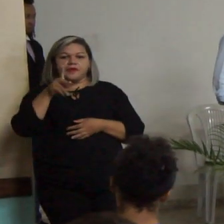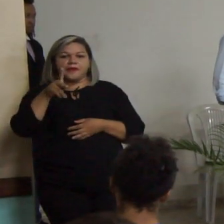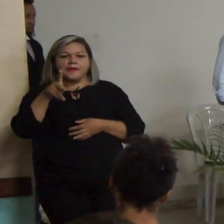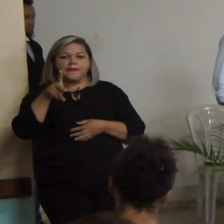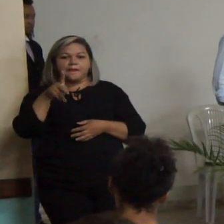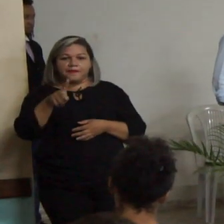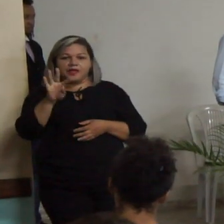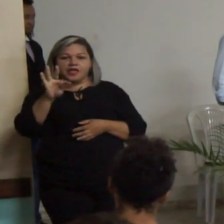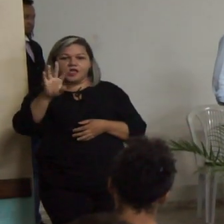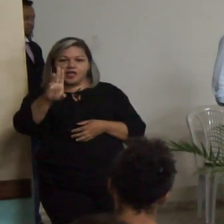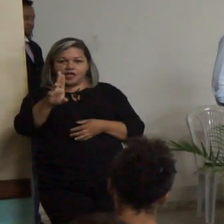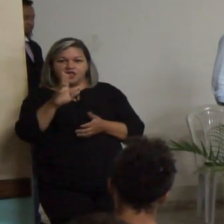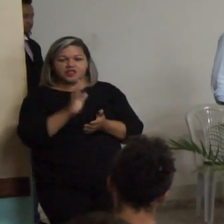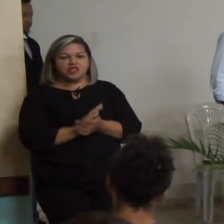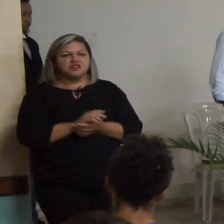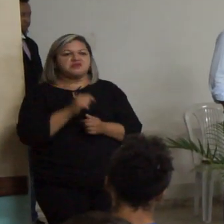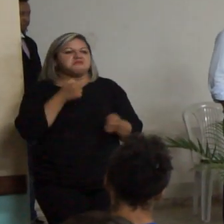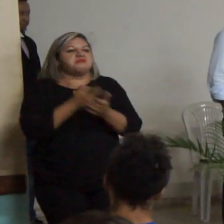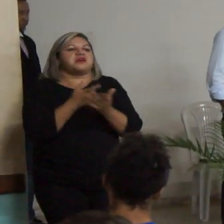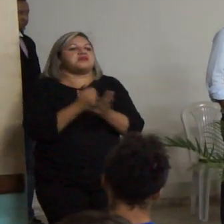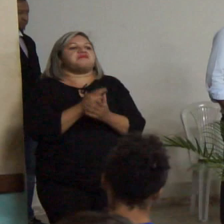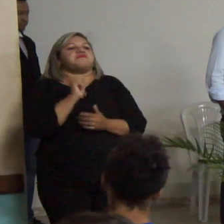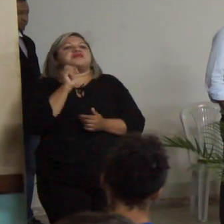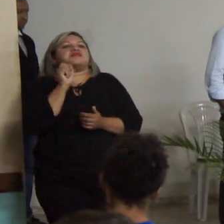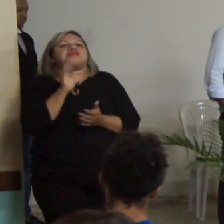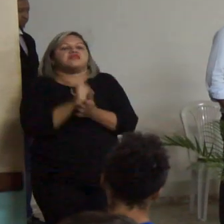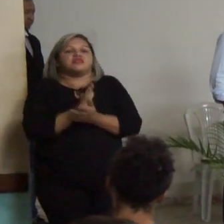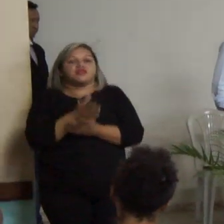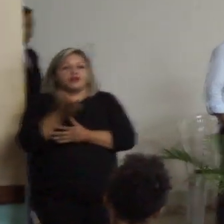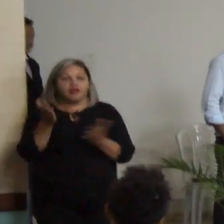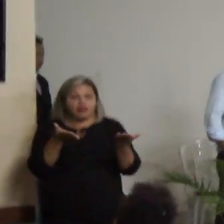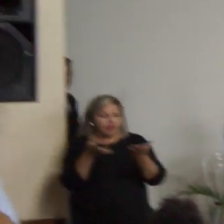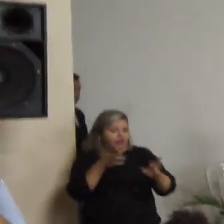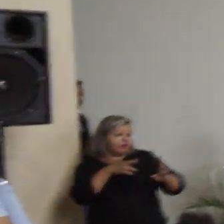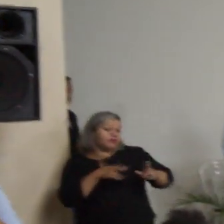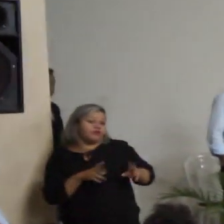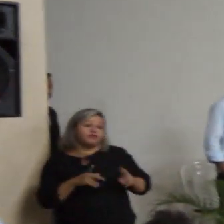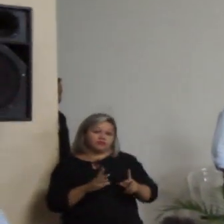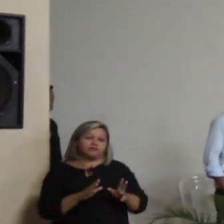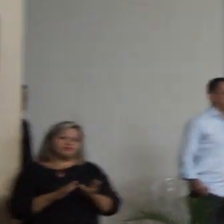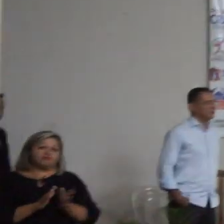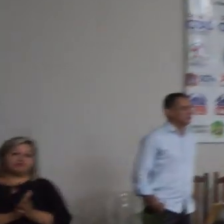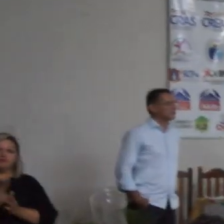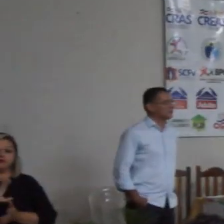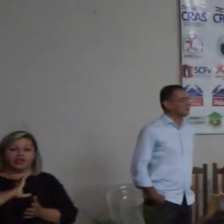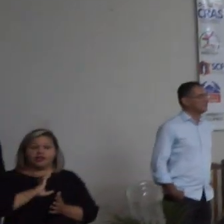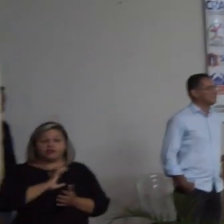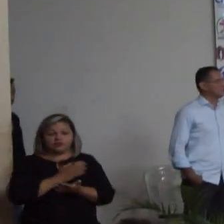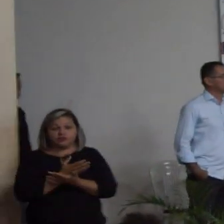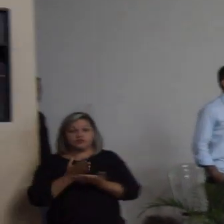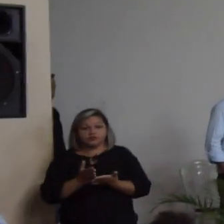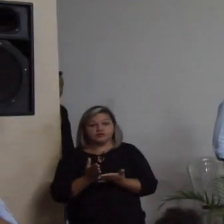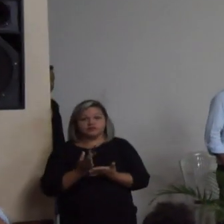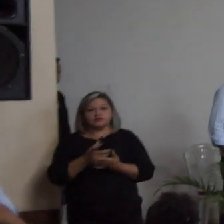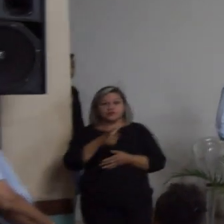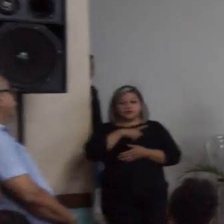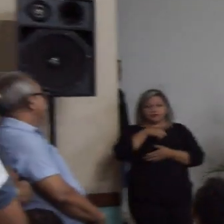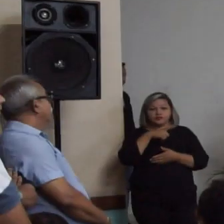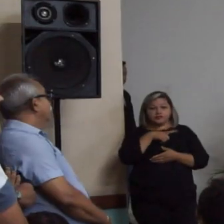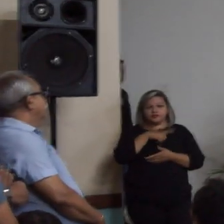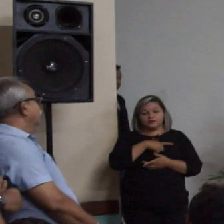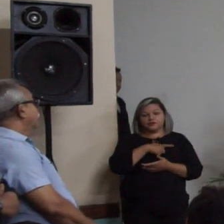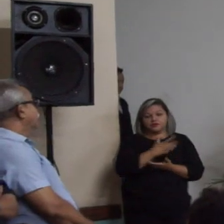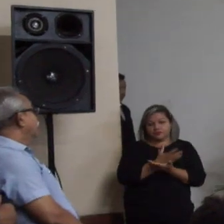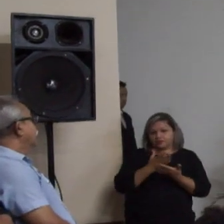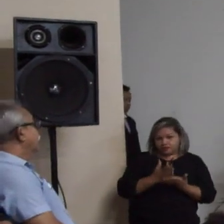do ISS, pagar para quê se ninguém sabia onde estava? Agora, Caxias começou a pagar. Então tem recurso. Se tem recurso,